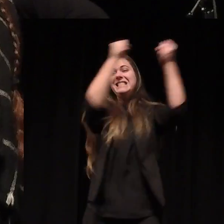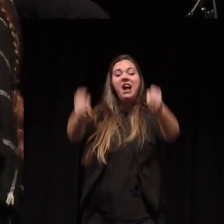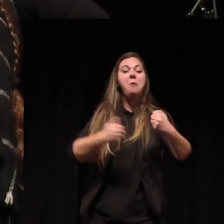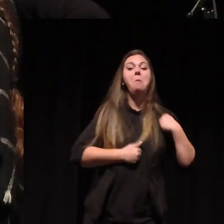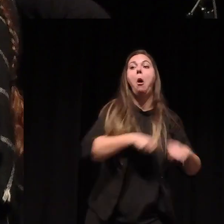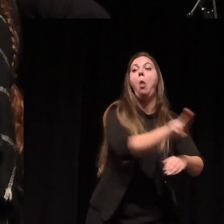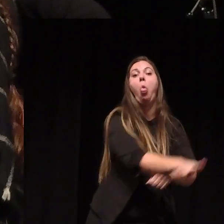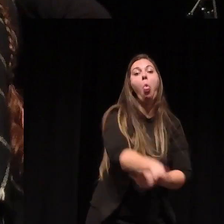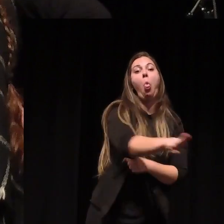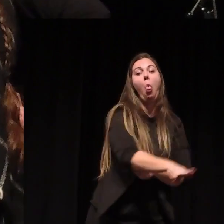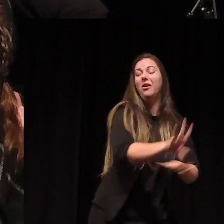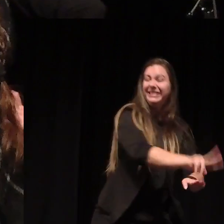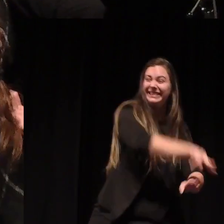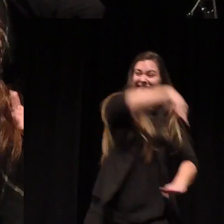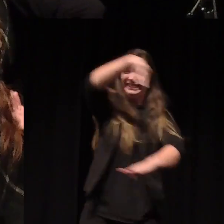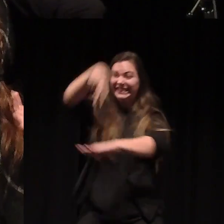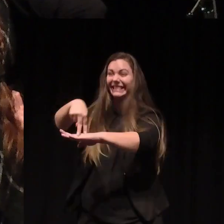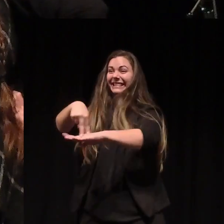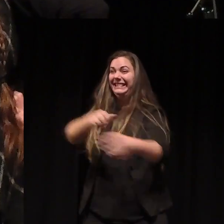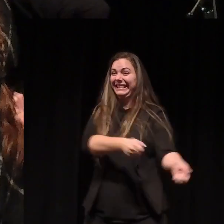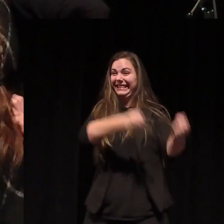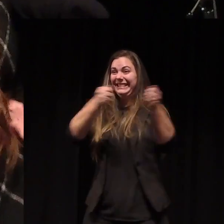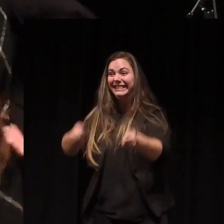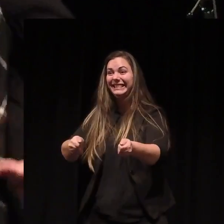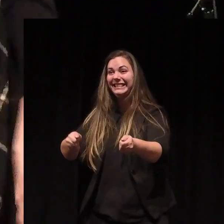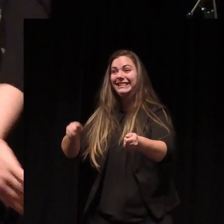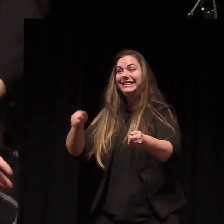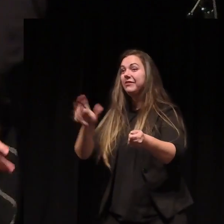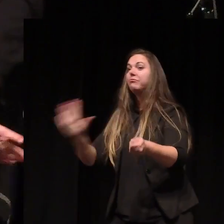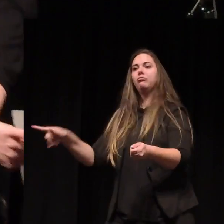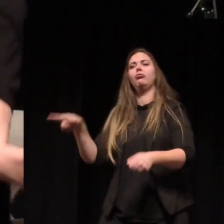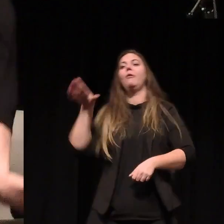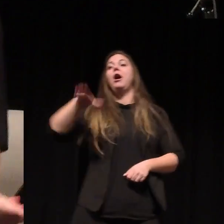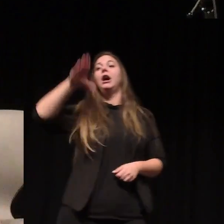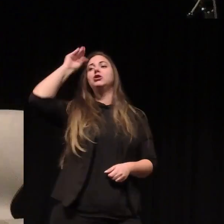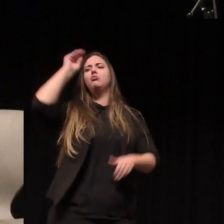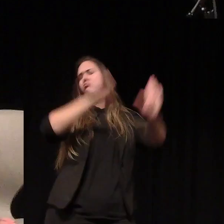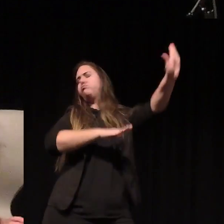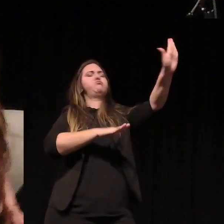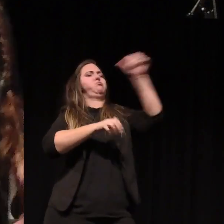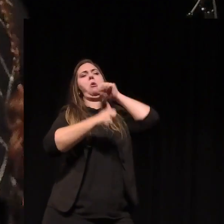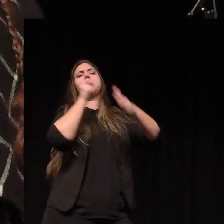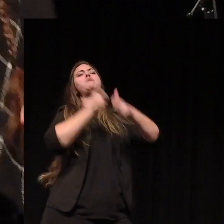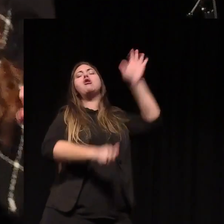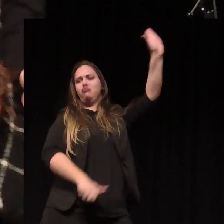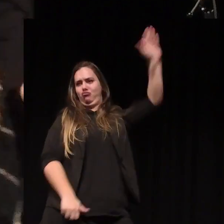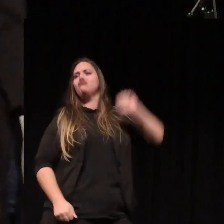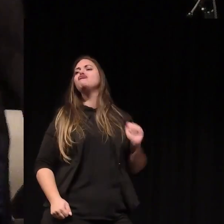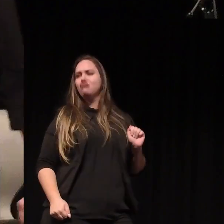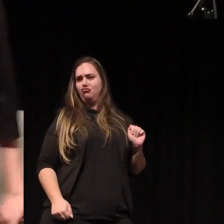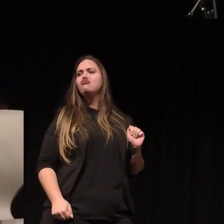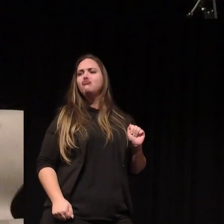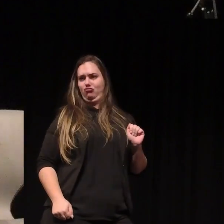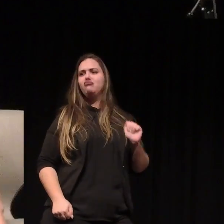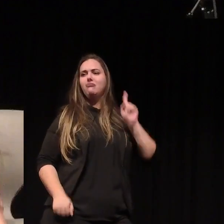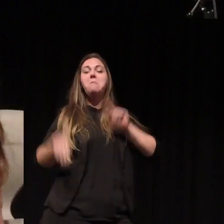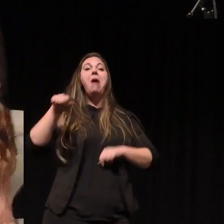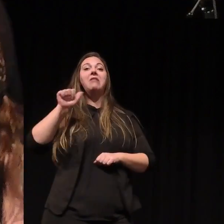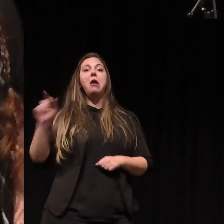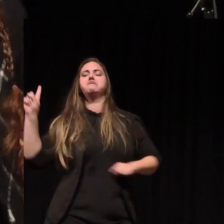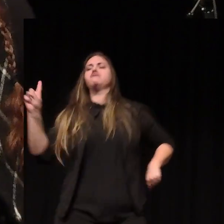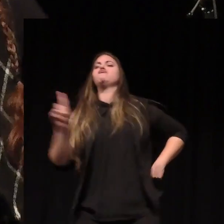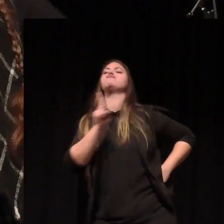Marc-André lui dit « Aucun problème, madame. » Le petit Marc-André s'en va en avant de la maison